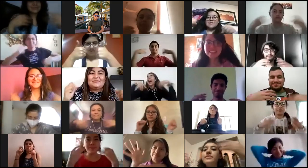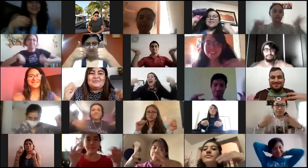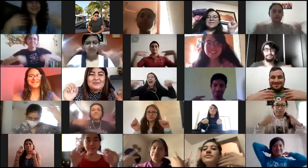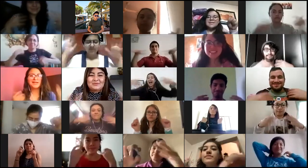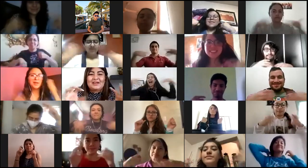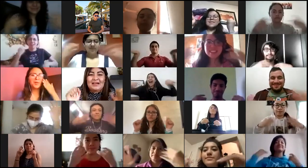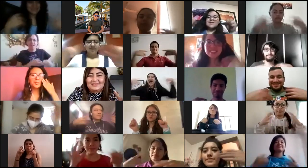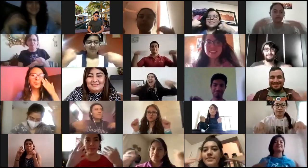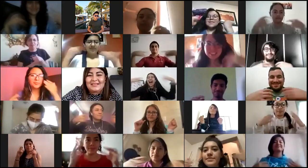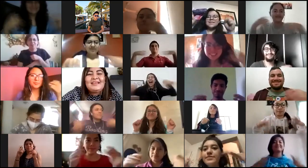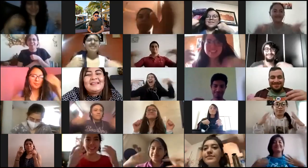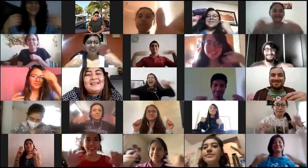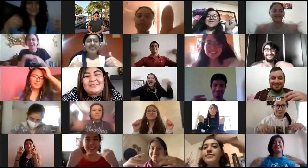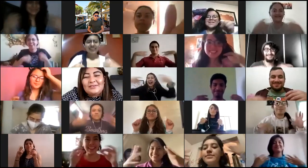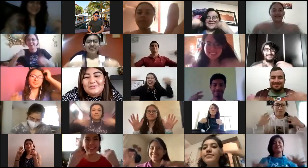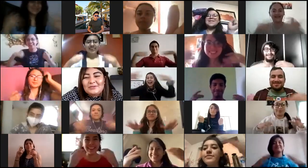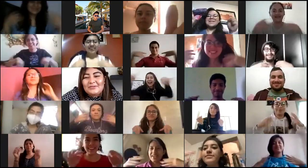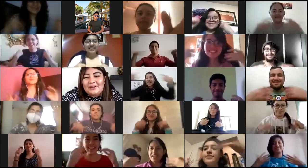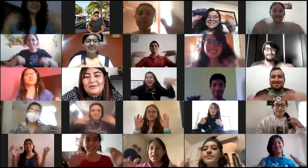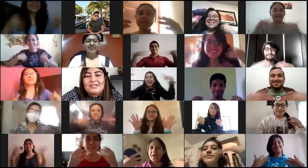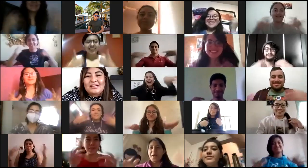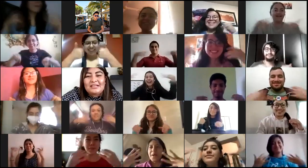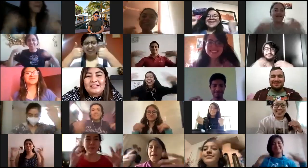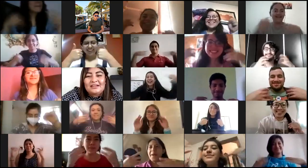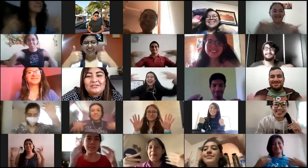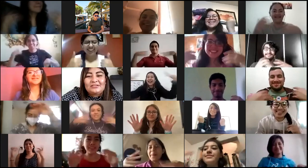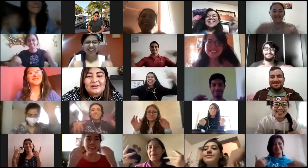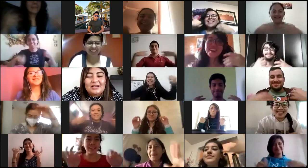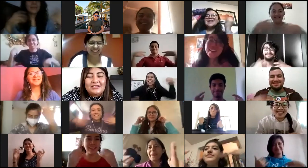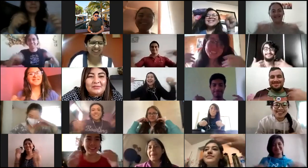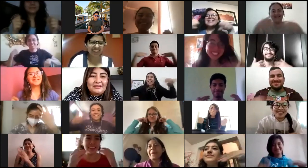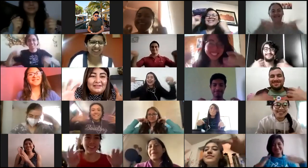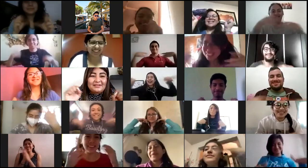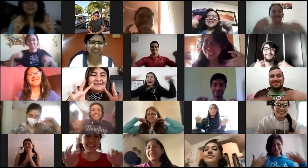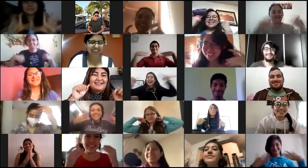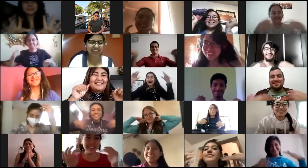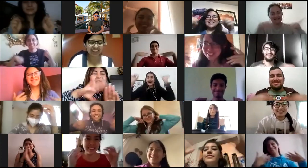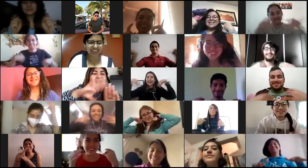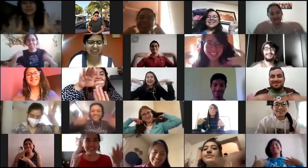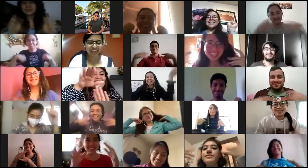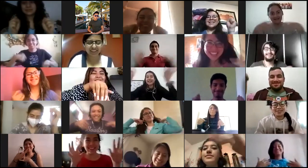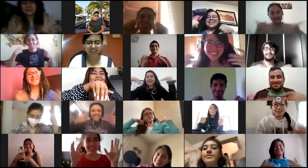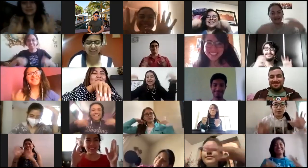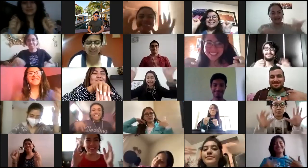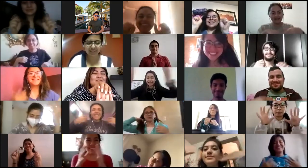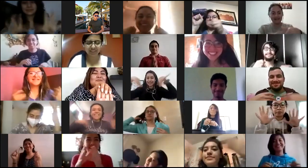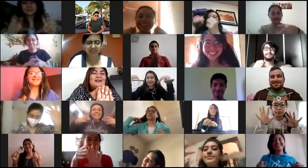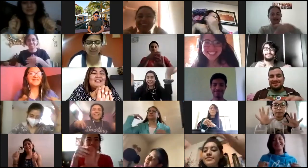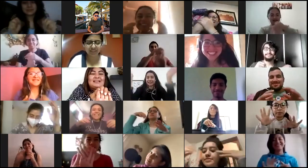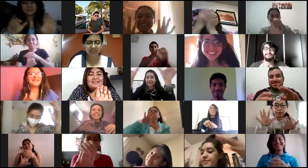Muévanme sus caras. No los veo sufriendo. Vamos a calentar otro ratito, ¿vale? Hacemos las manos, los dedos para atrás, sin que